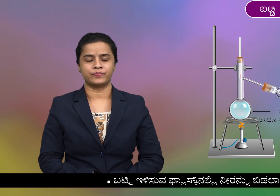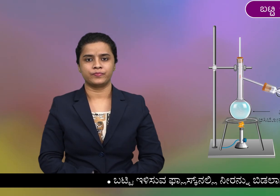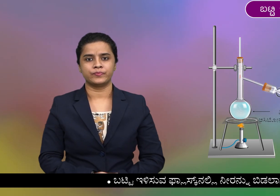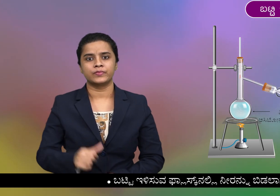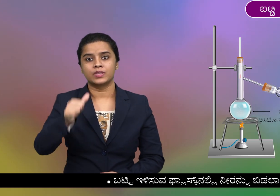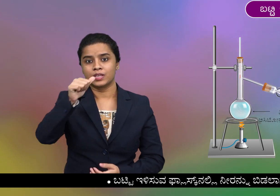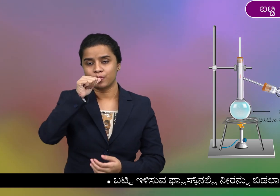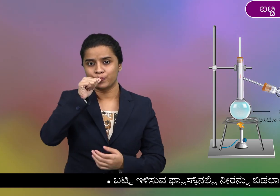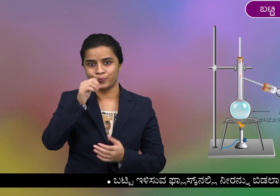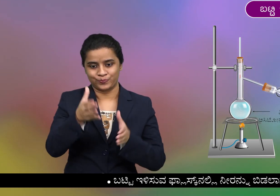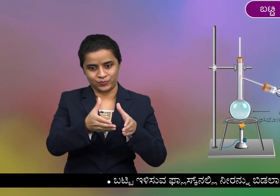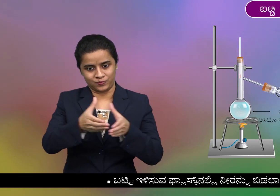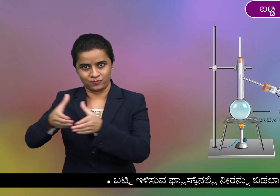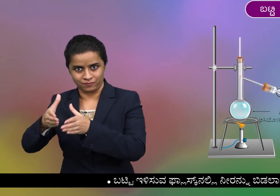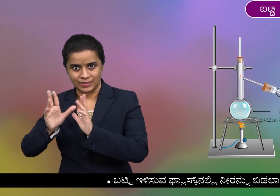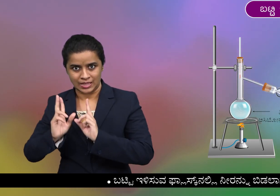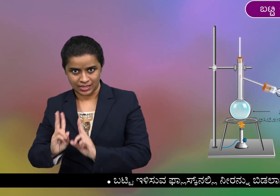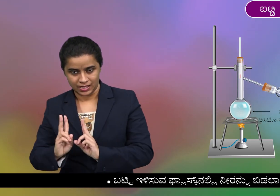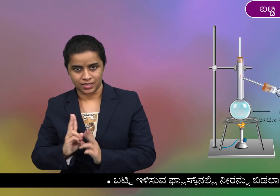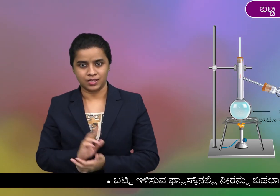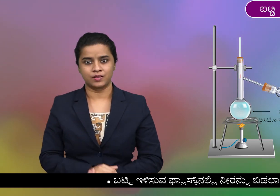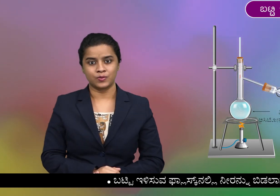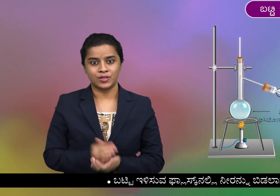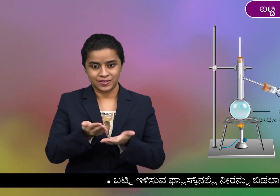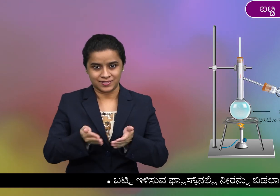ಬಟ್ಟಿ ಇಳಿಸುವ ಫ್ಲಾಸ್ಕ್ನಲ್ಲಿ ನೀರನ್ನು ಬಿಡಲಾಗುತ್ತದೆ.